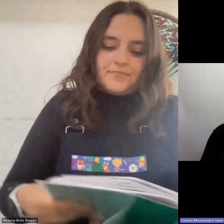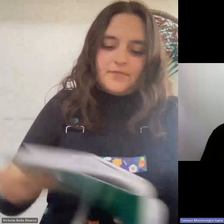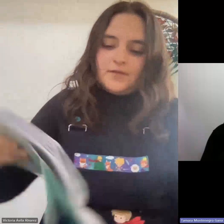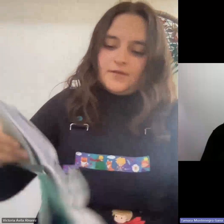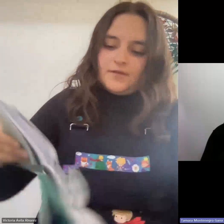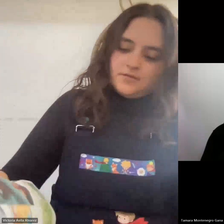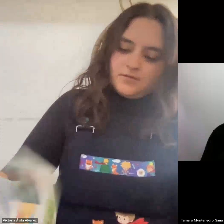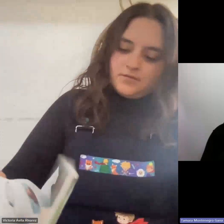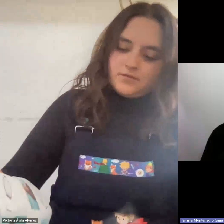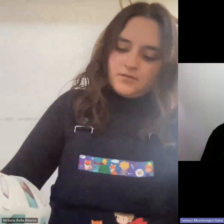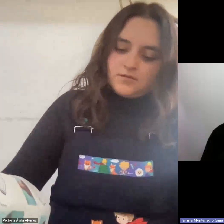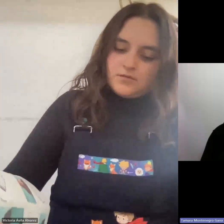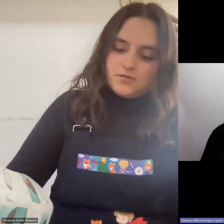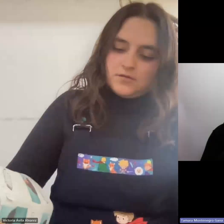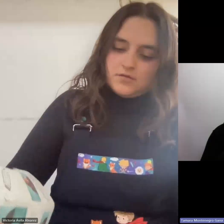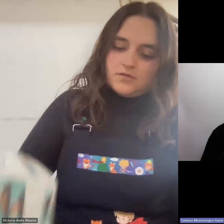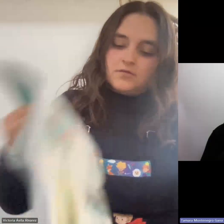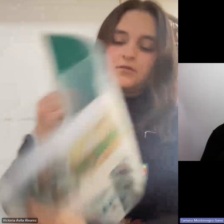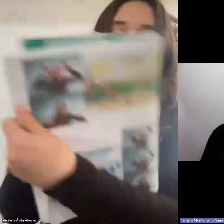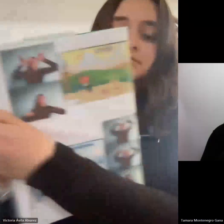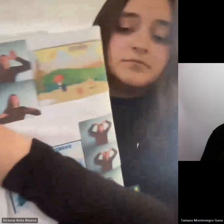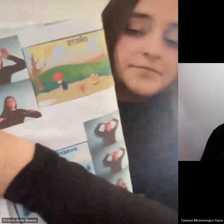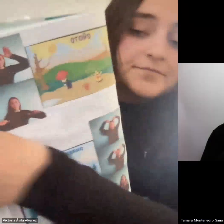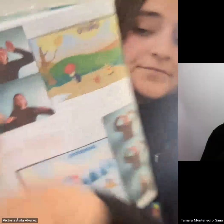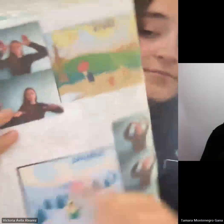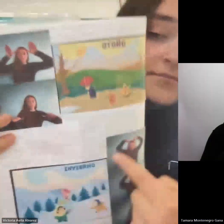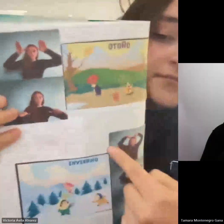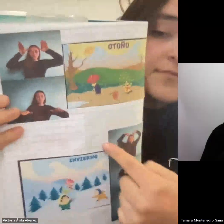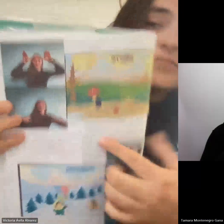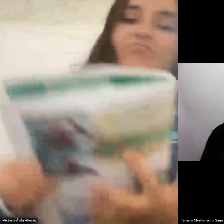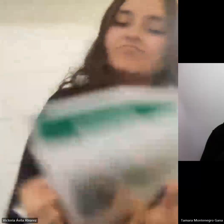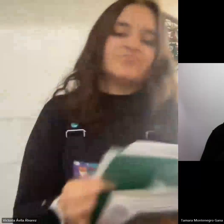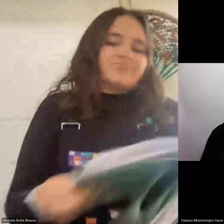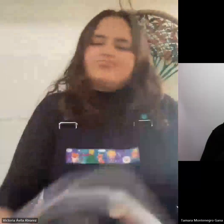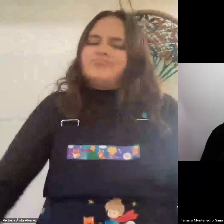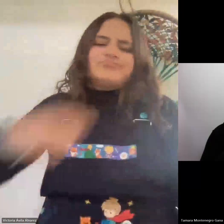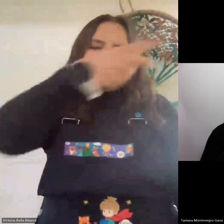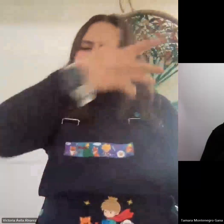de colores, indicando los colores.